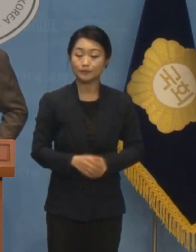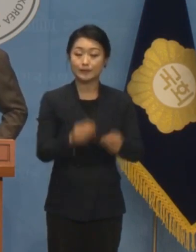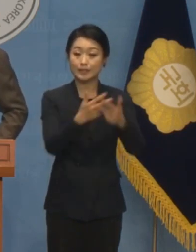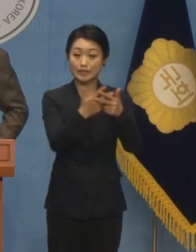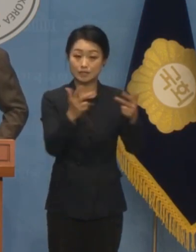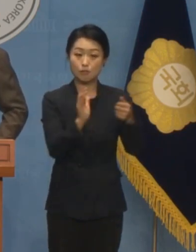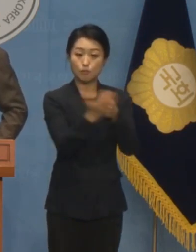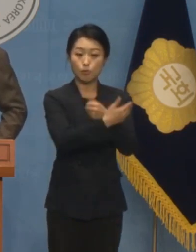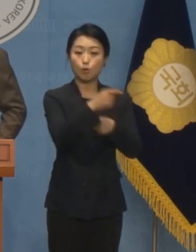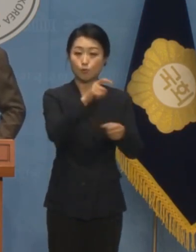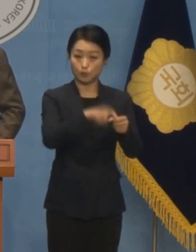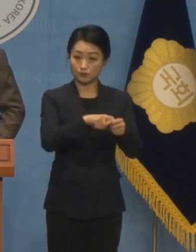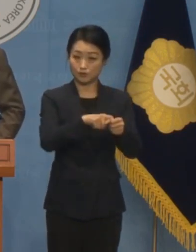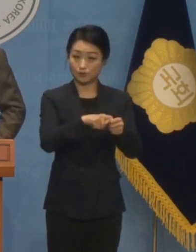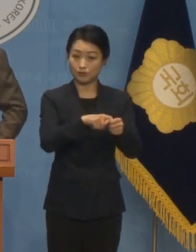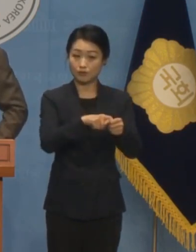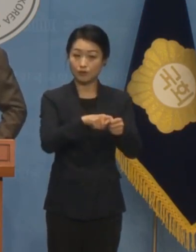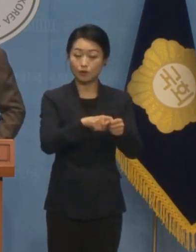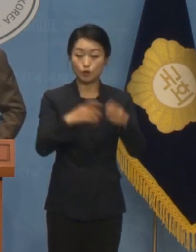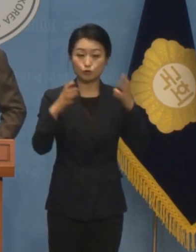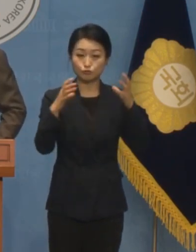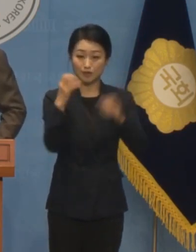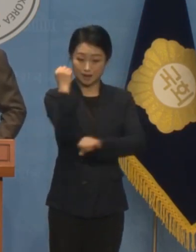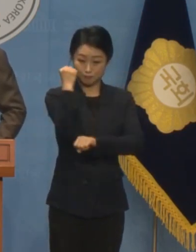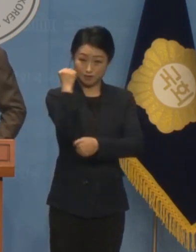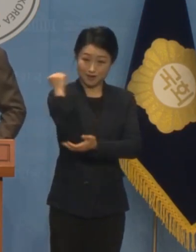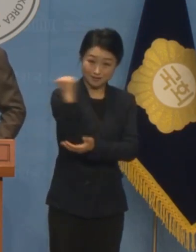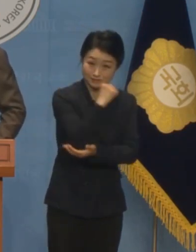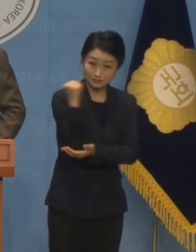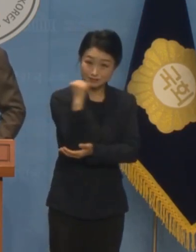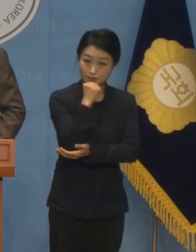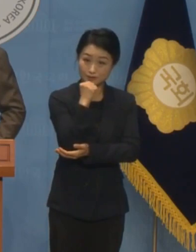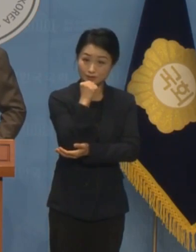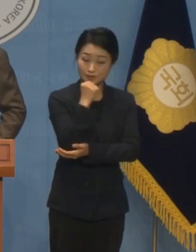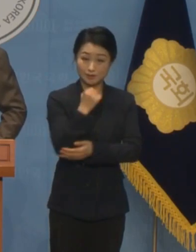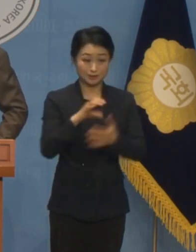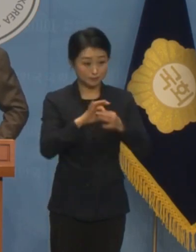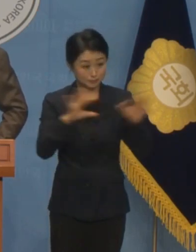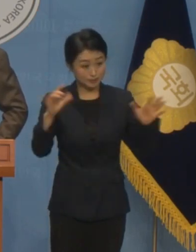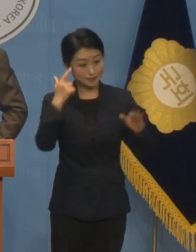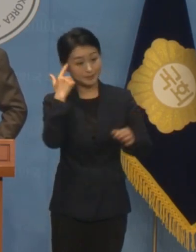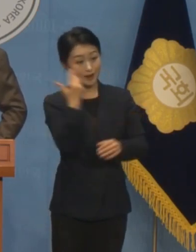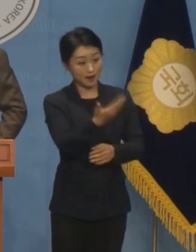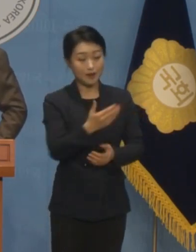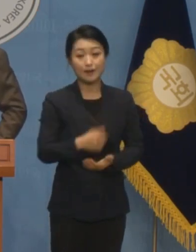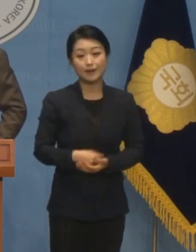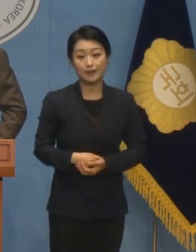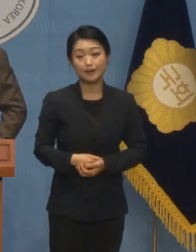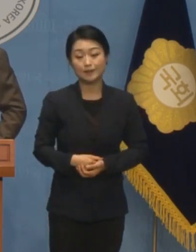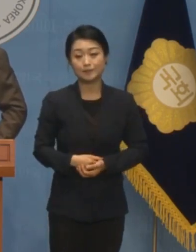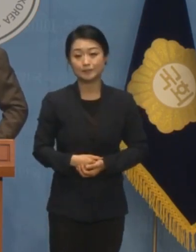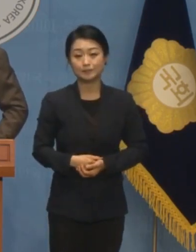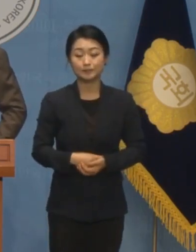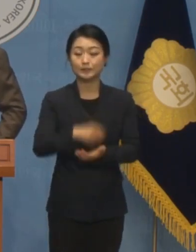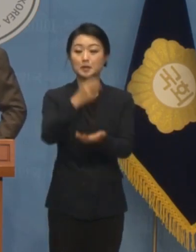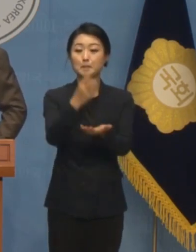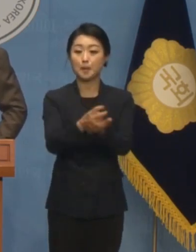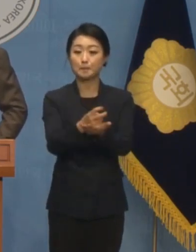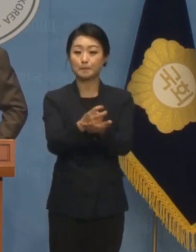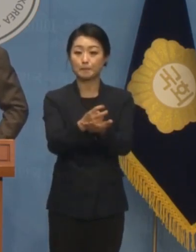이재명 대표 방탄을 위해서라면 국가의 근간이 무너져도 상관없다는 뜻입니까? 이